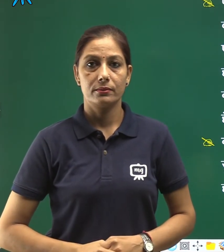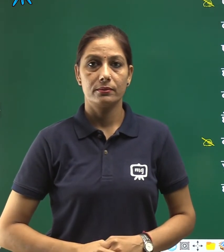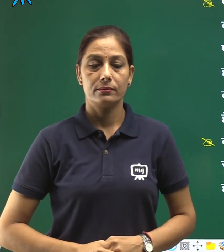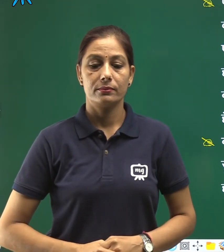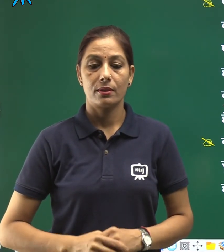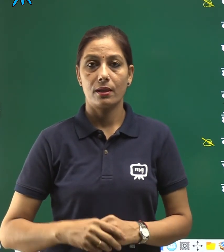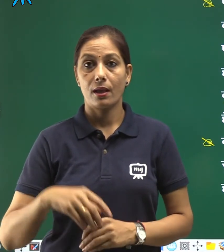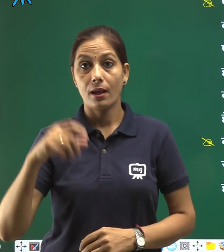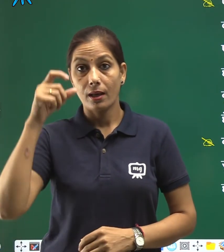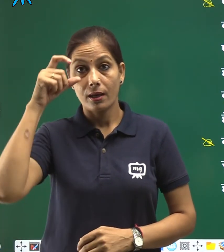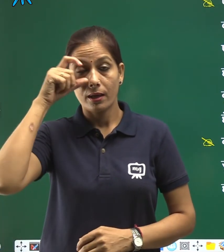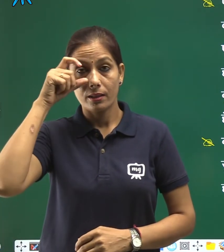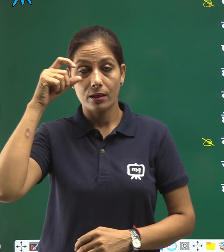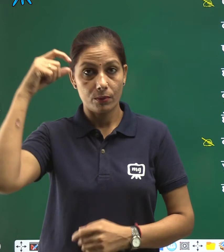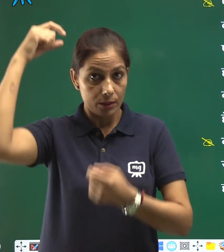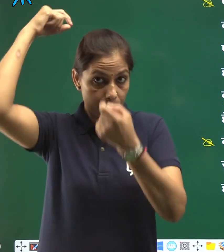नेताजी की मूर्ति से